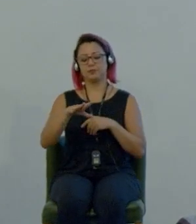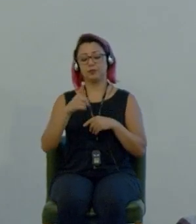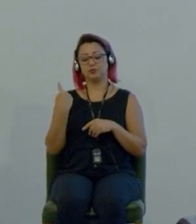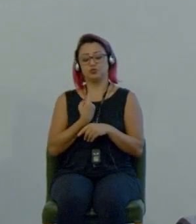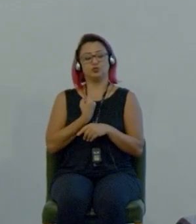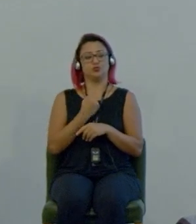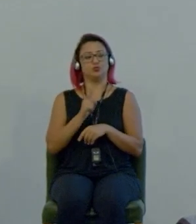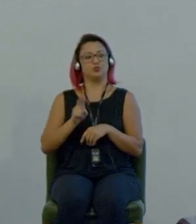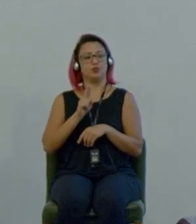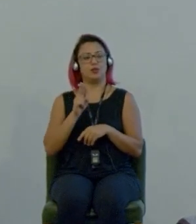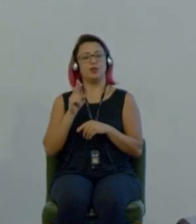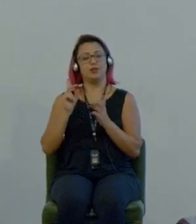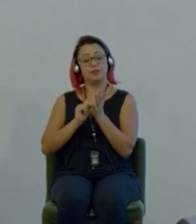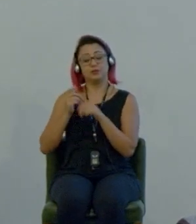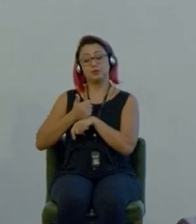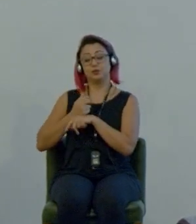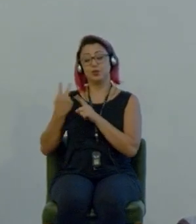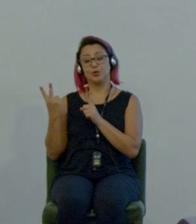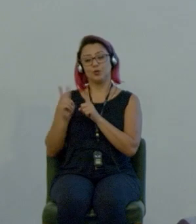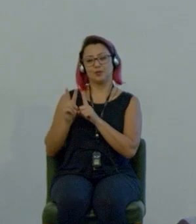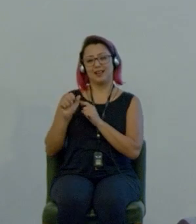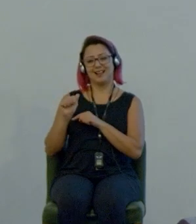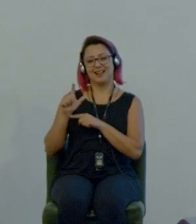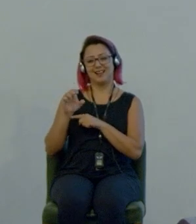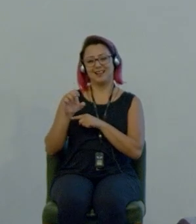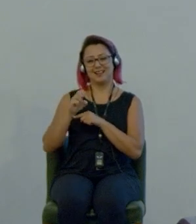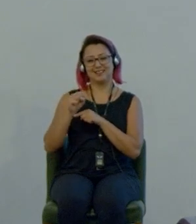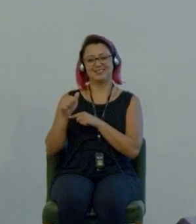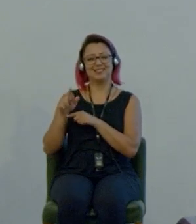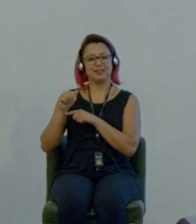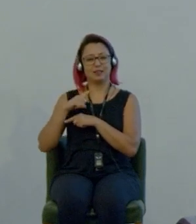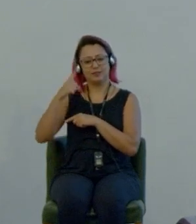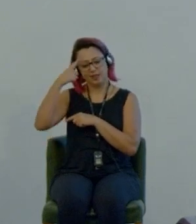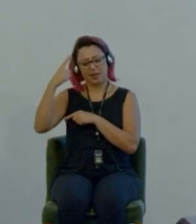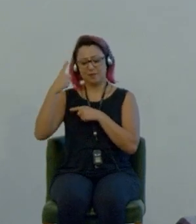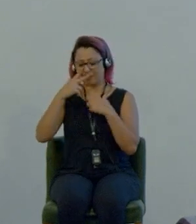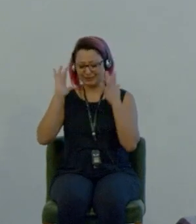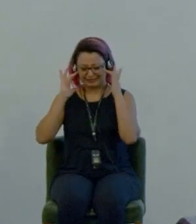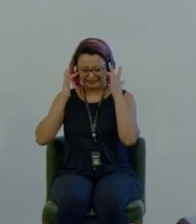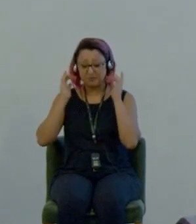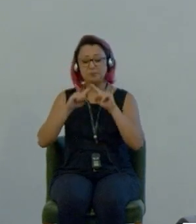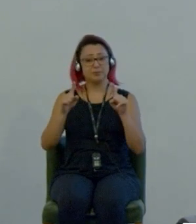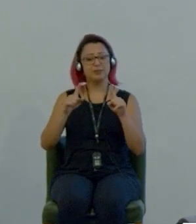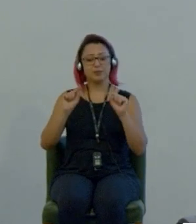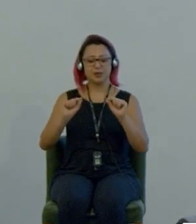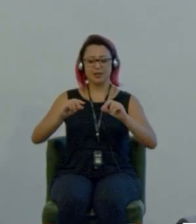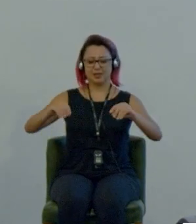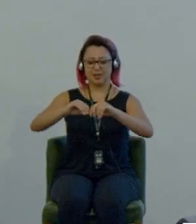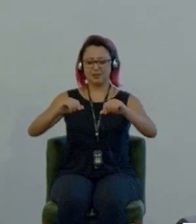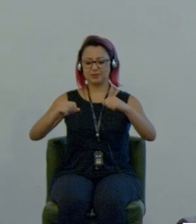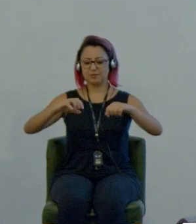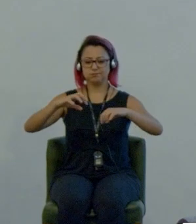Alexandra qui a eu une idée folle et très simple, qui était de retourner la Terre comme un gant et de mettre